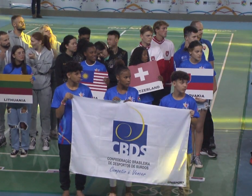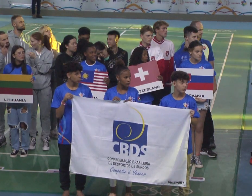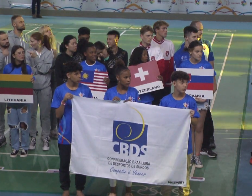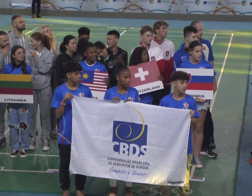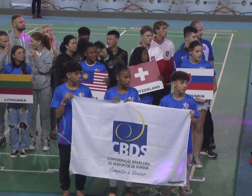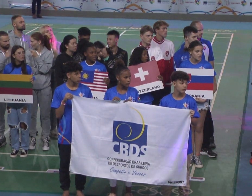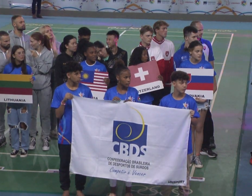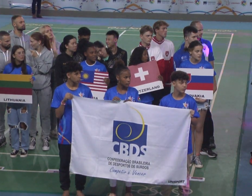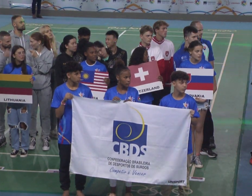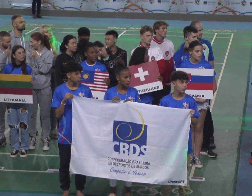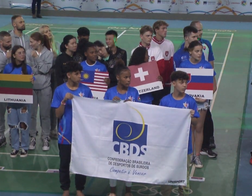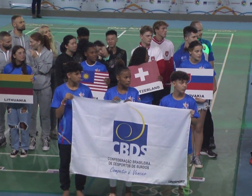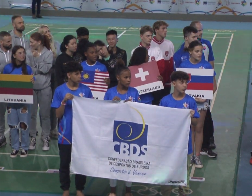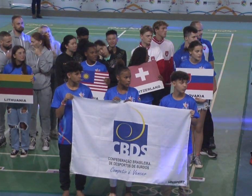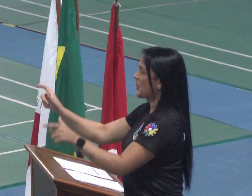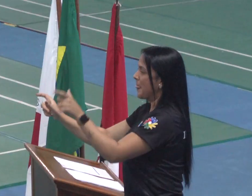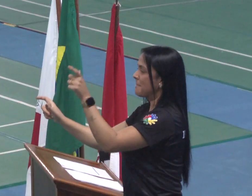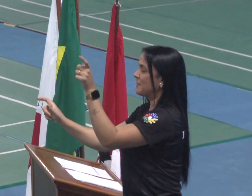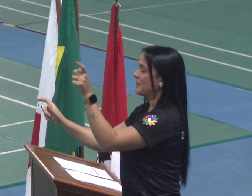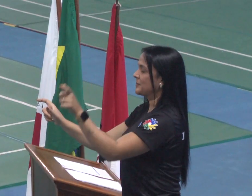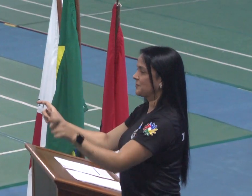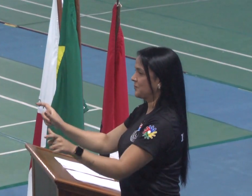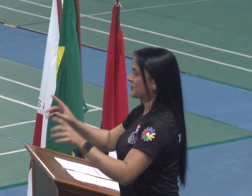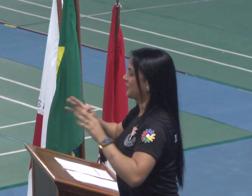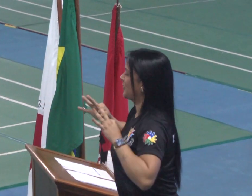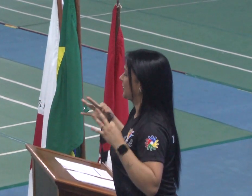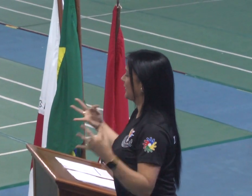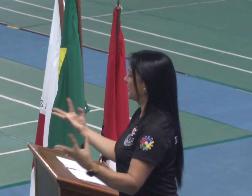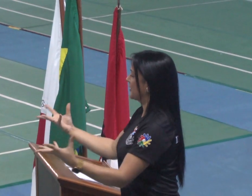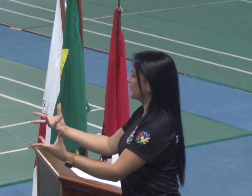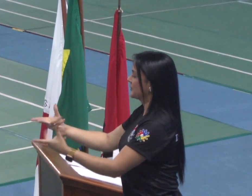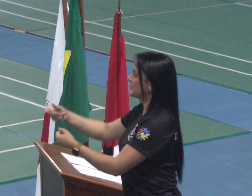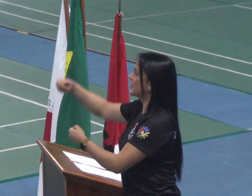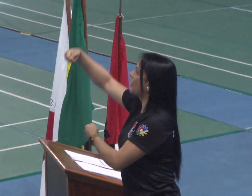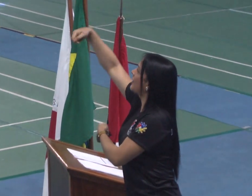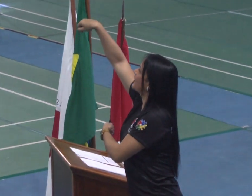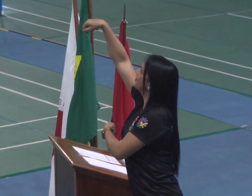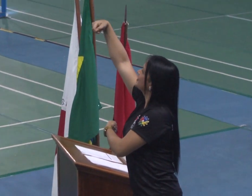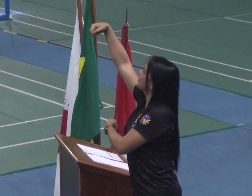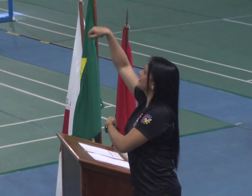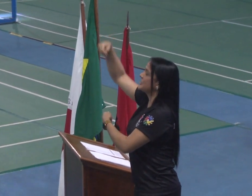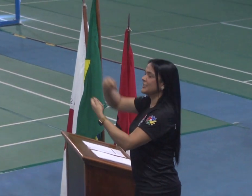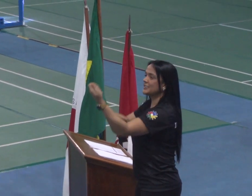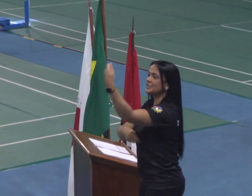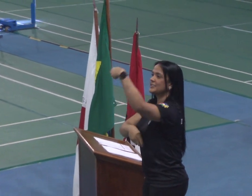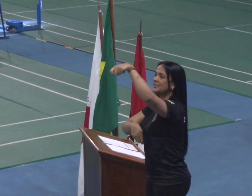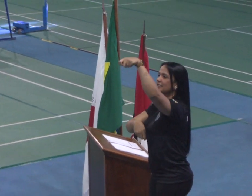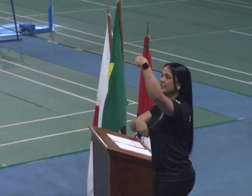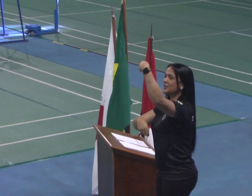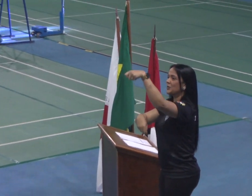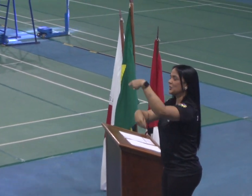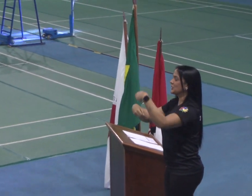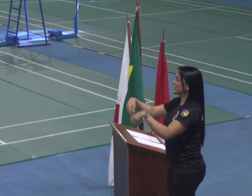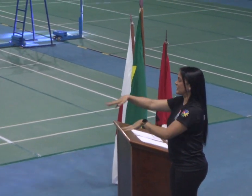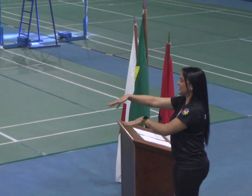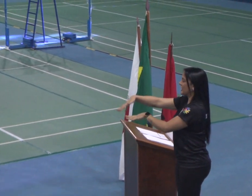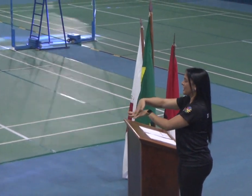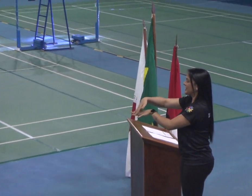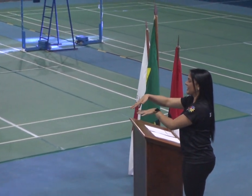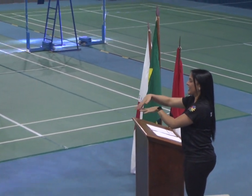Em abril, foi realizado o Campeonato Pan-Americano. Agora, em julho, acontece o Mundial. Por que Parade